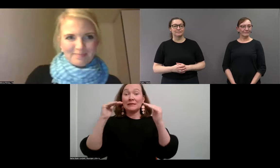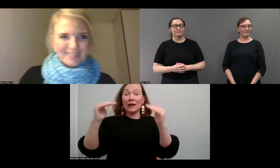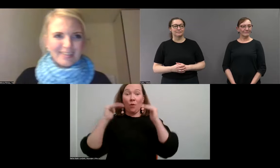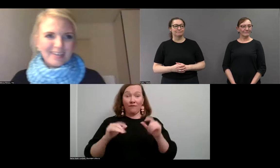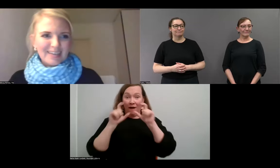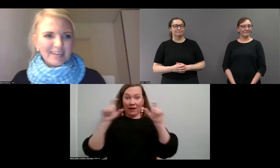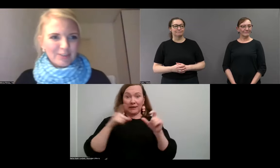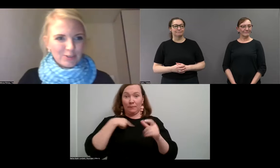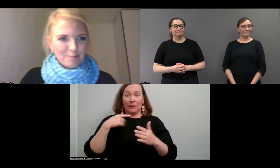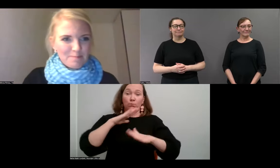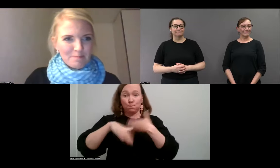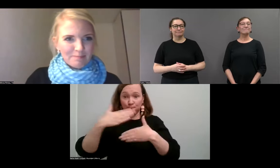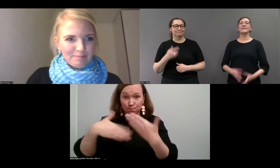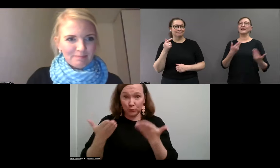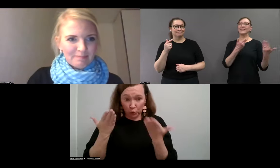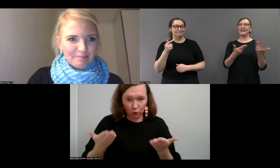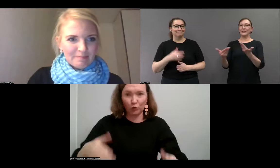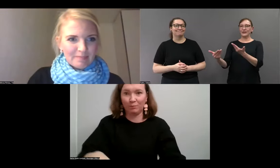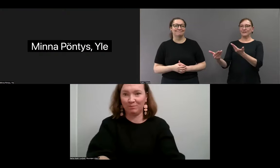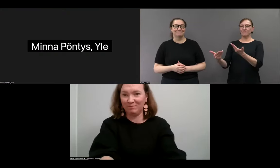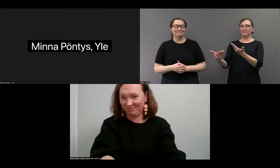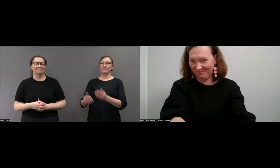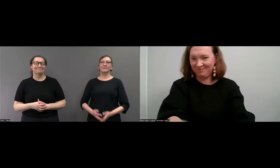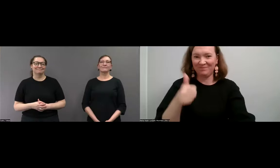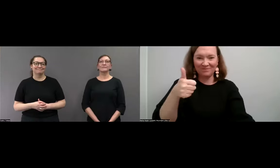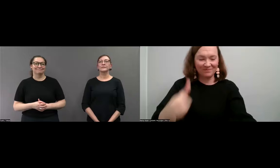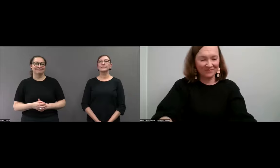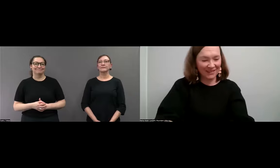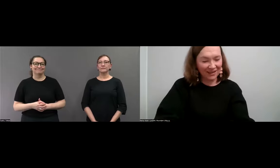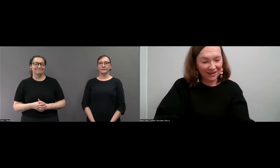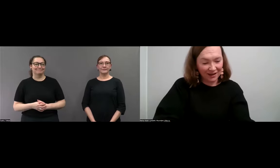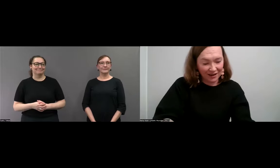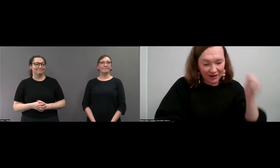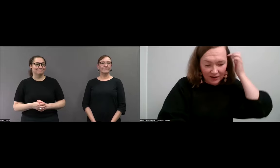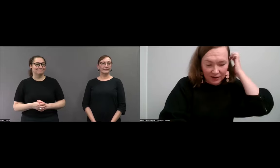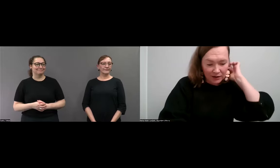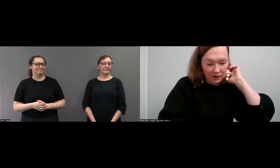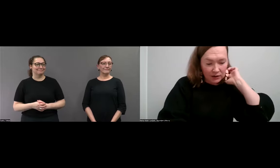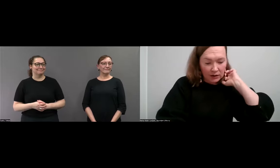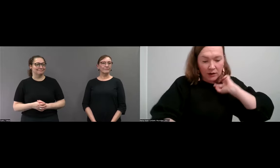paljon Minnalle. Kiitos. Sitten seuraavaan aiheeseen.